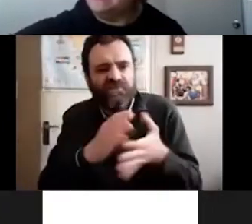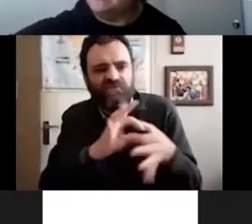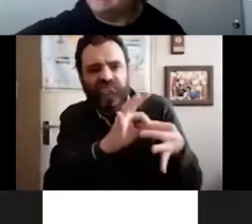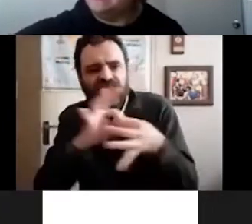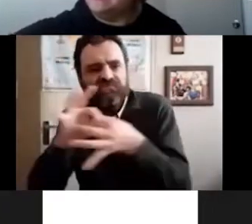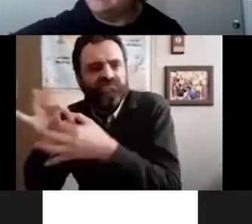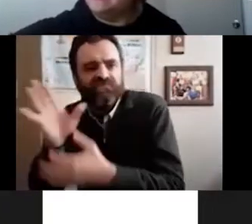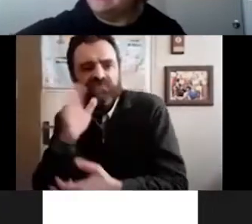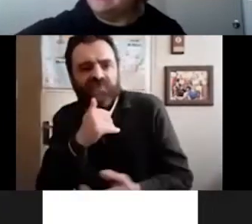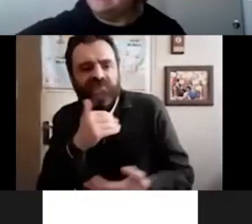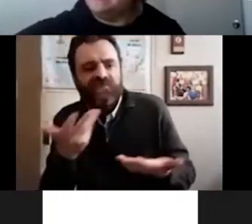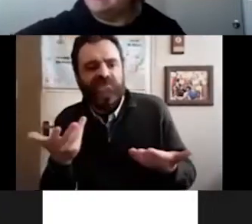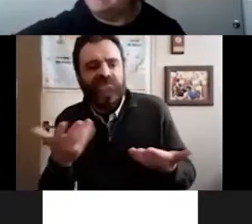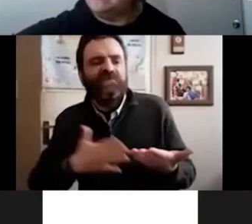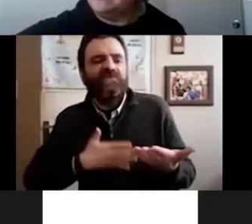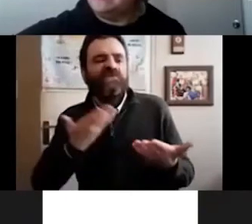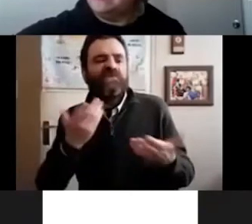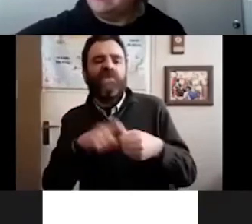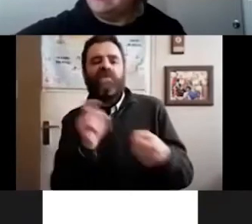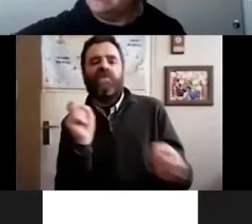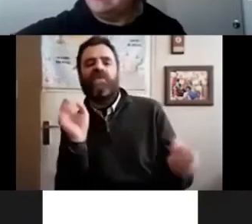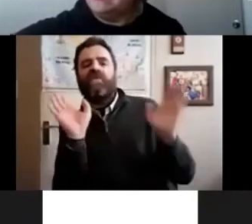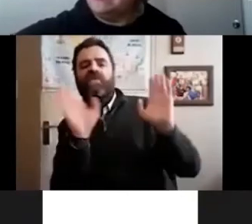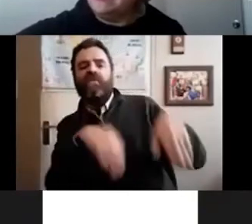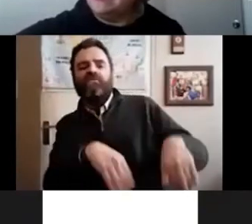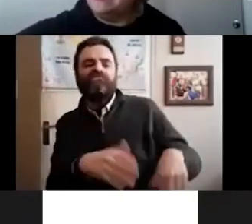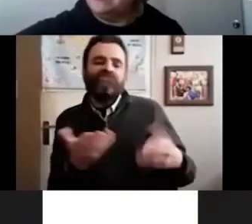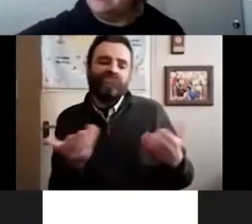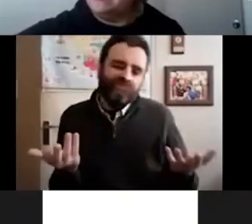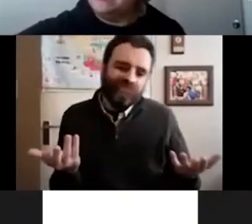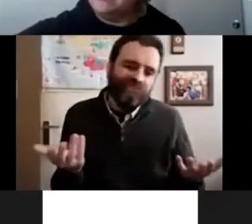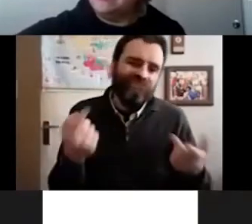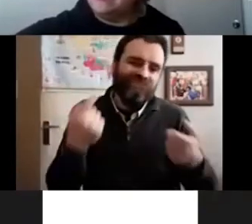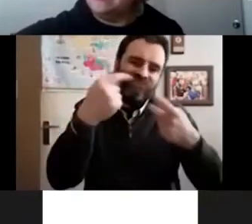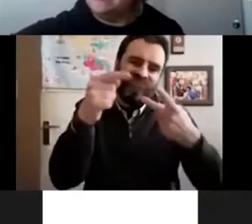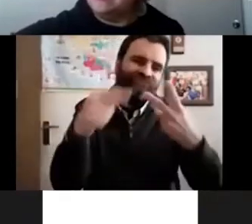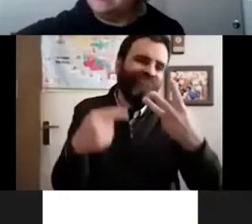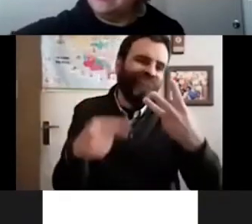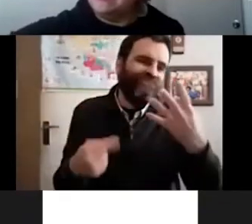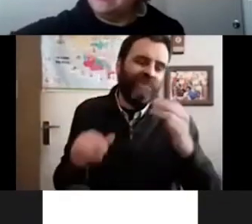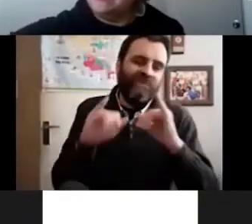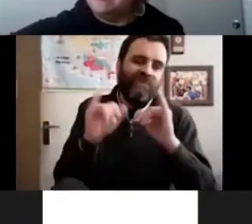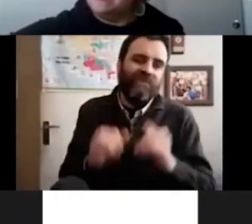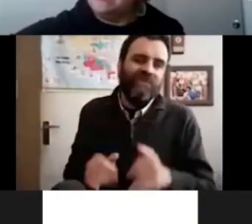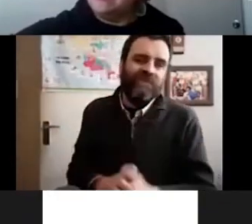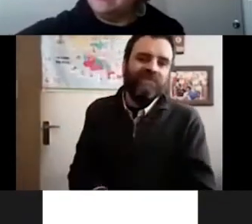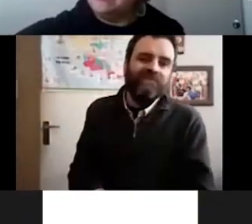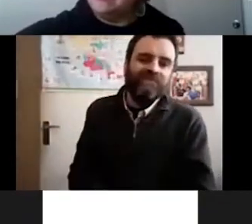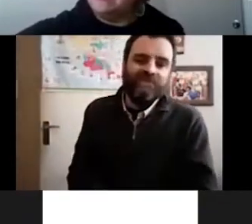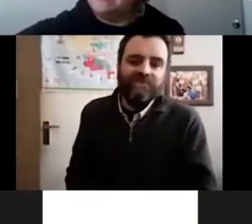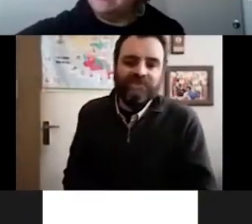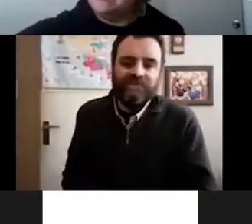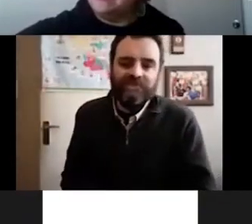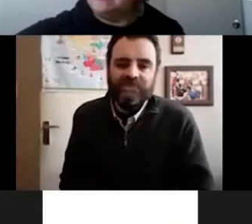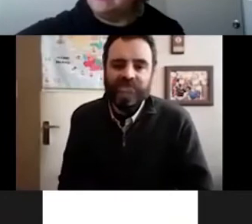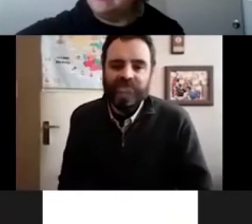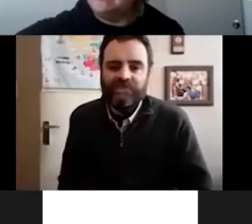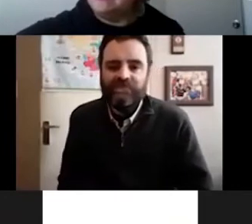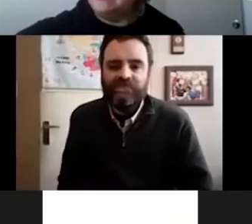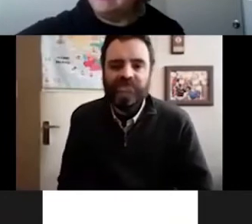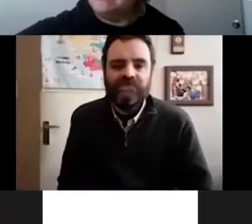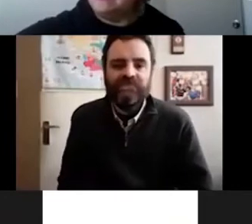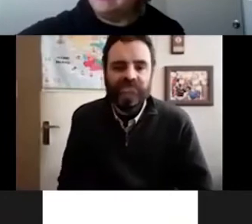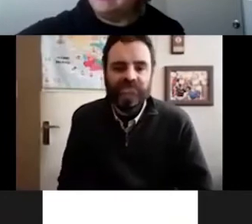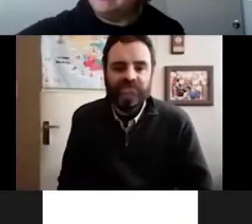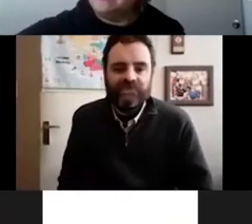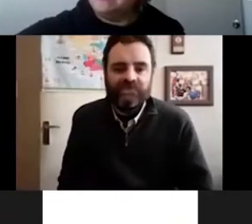pasado mañana no entiende la clase, no siguió como el hilo conductor. Entonces, me da lata, me desconecto. Hay muchas razones y hay